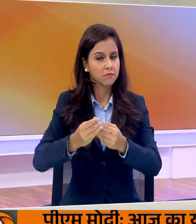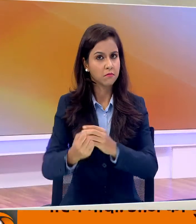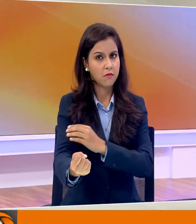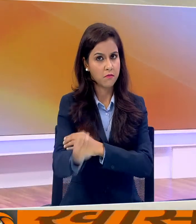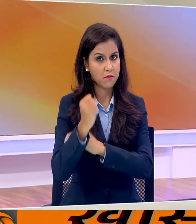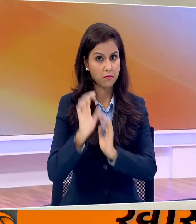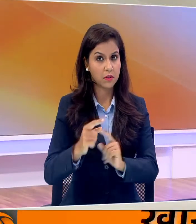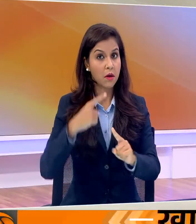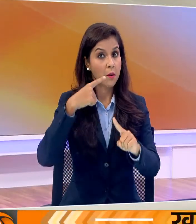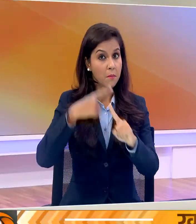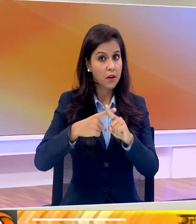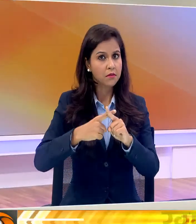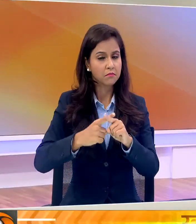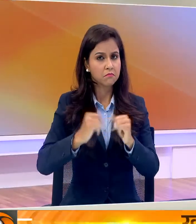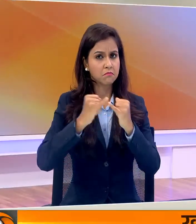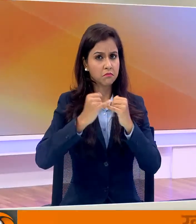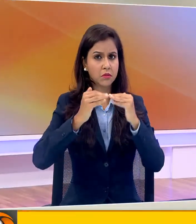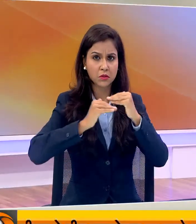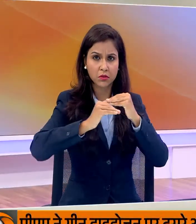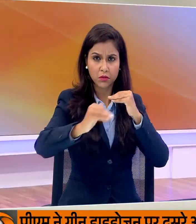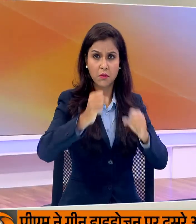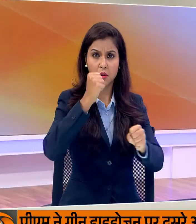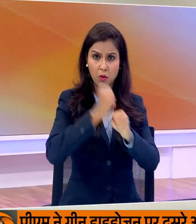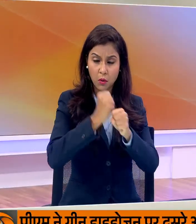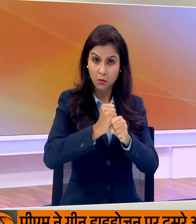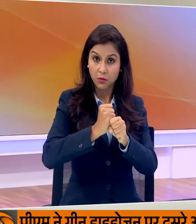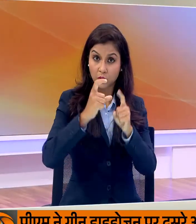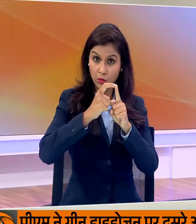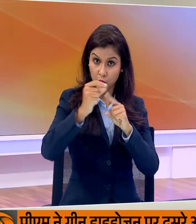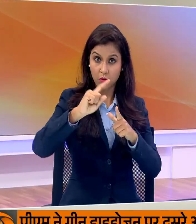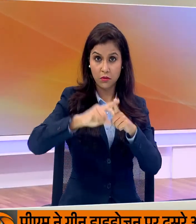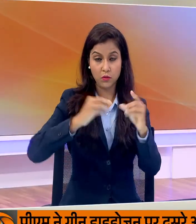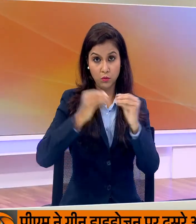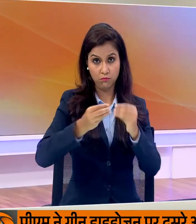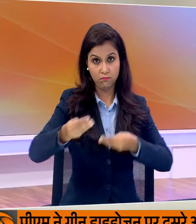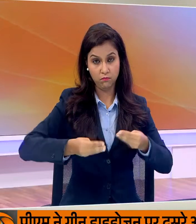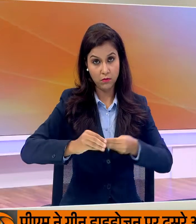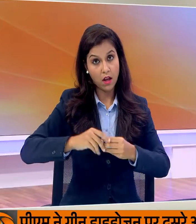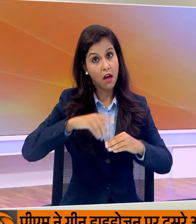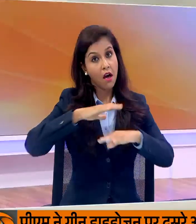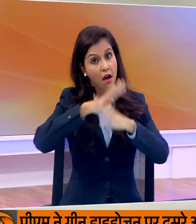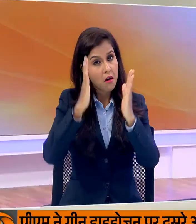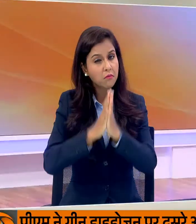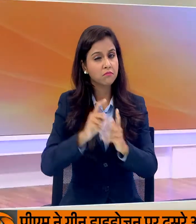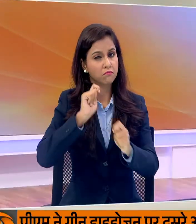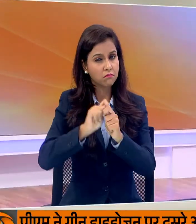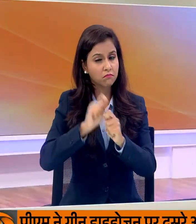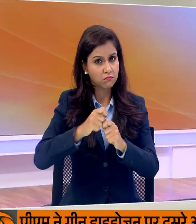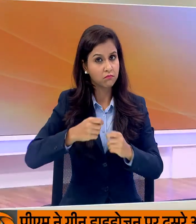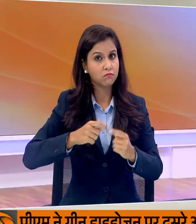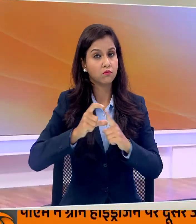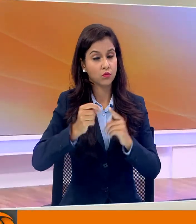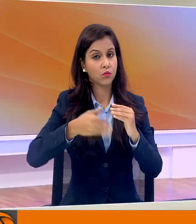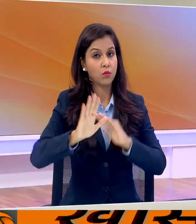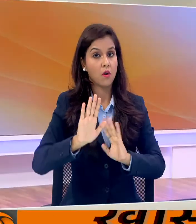साथ ही स्टेबल सरकार ईज ऑफ डूइंग बिजनेस के लिए हर कदम उठा रही है। भारत में